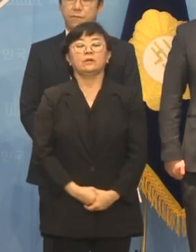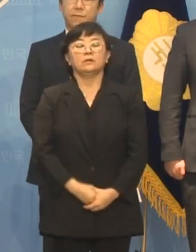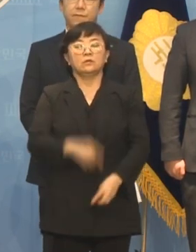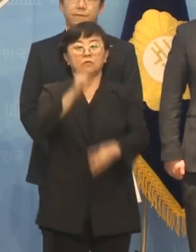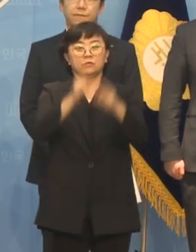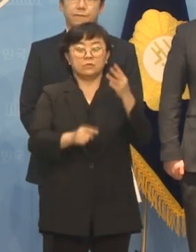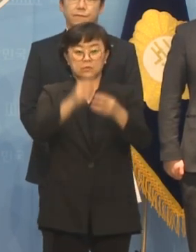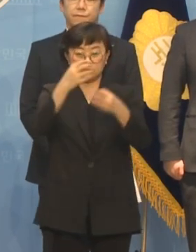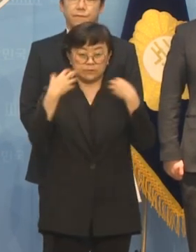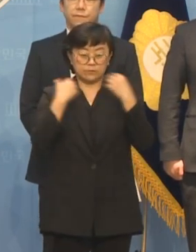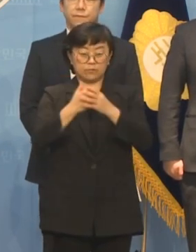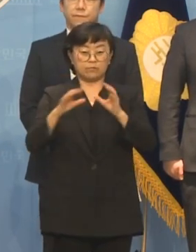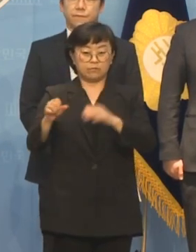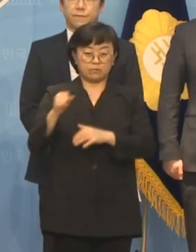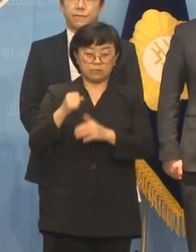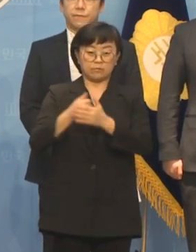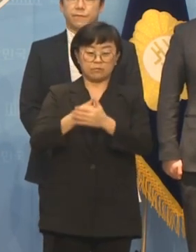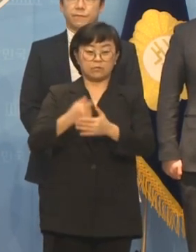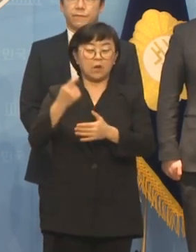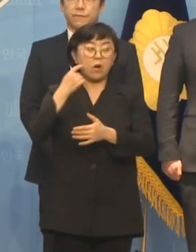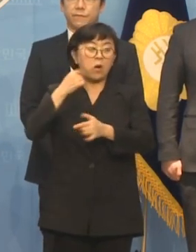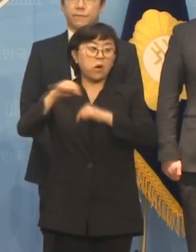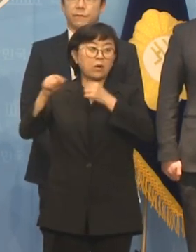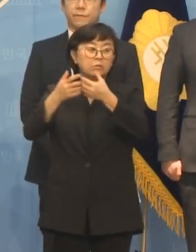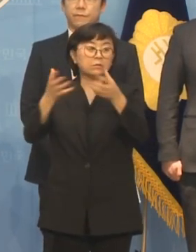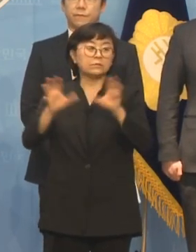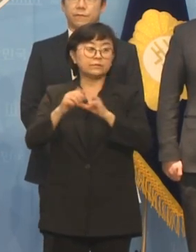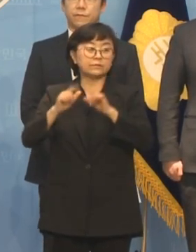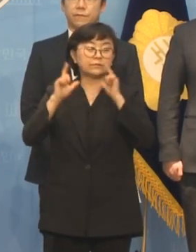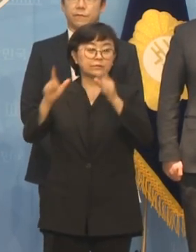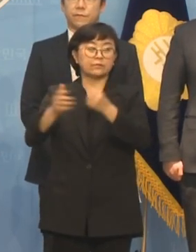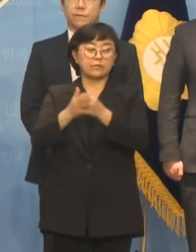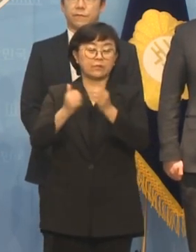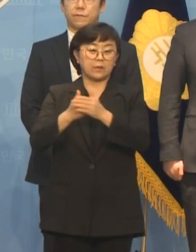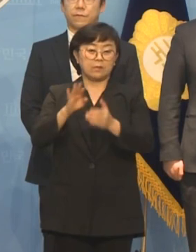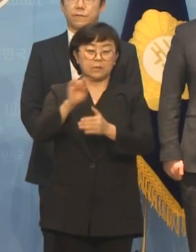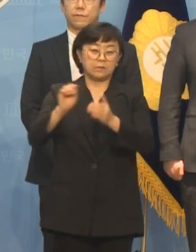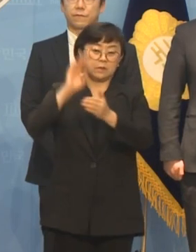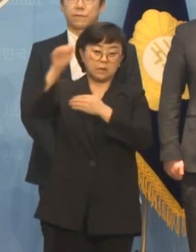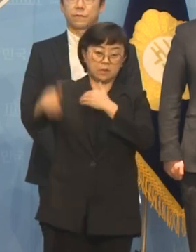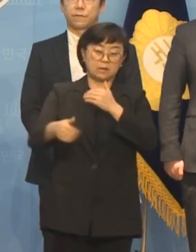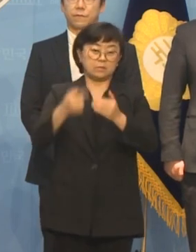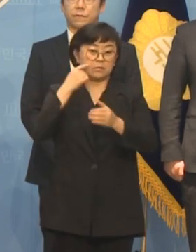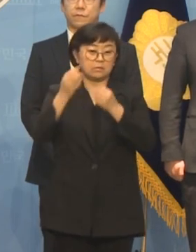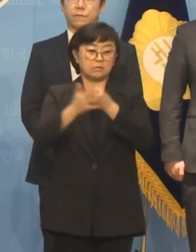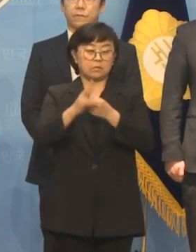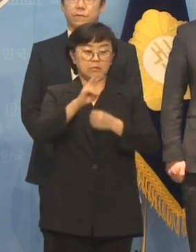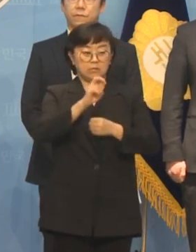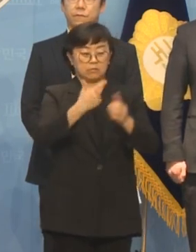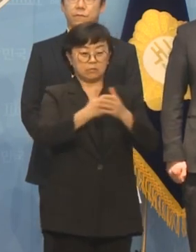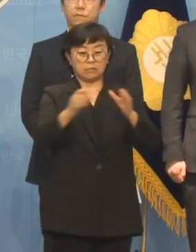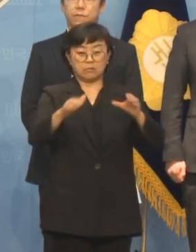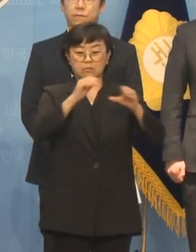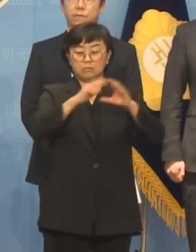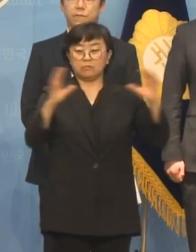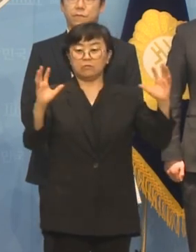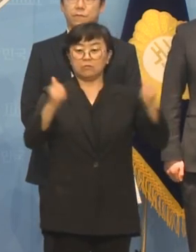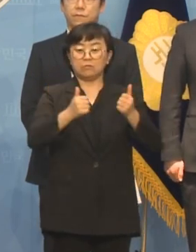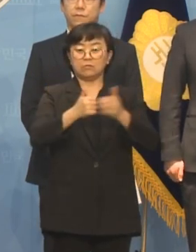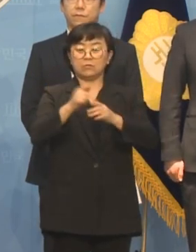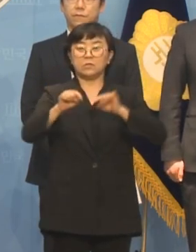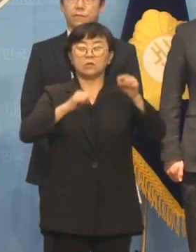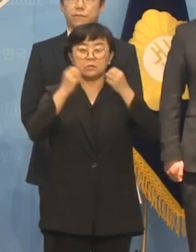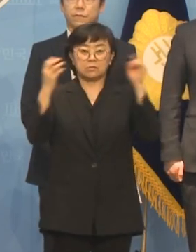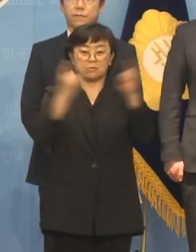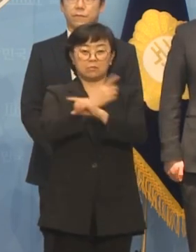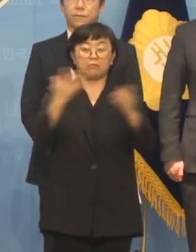윤석열 정권과 국민의힘의 위성정당 공포론, 병립형 퇴행 시도에 맞서서 22대 국회 전반기 내에 반드시